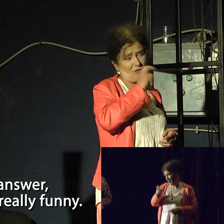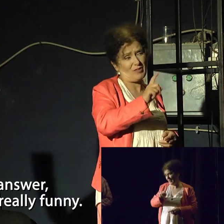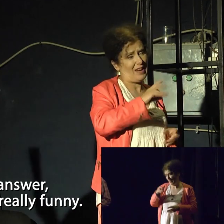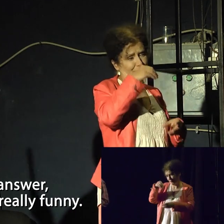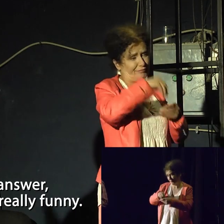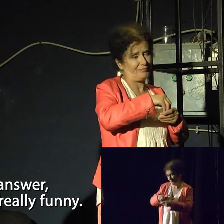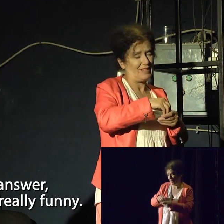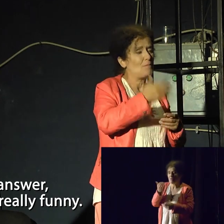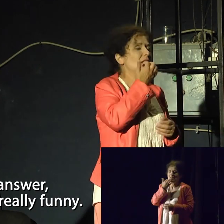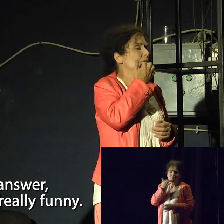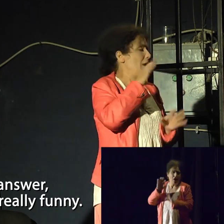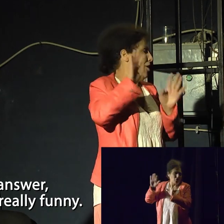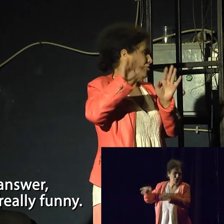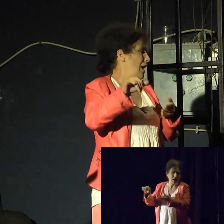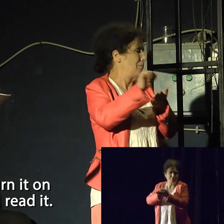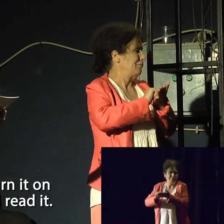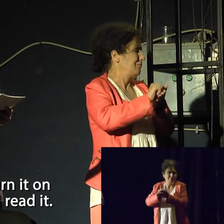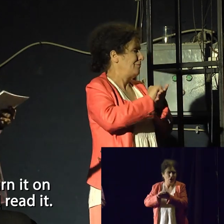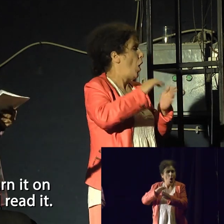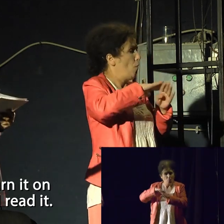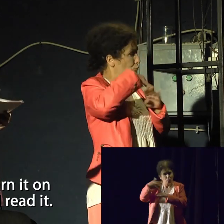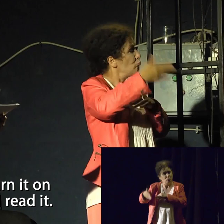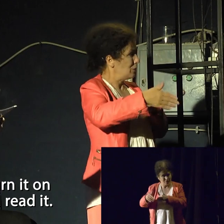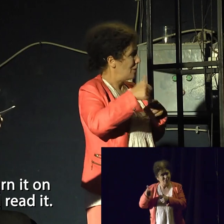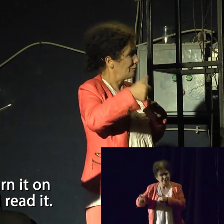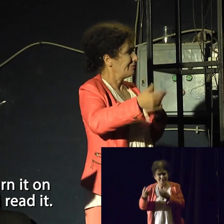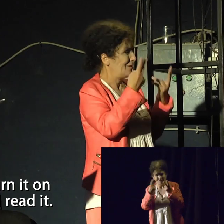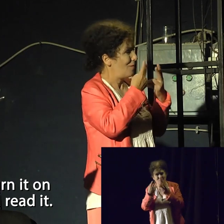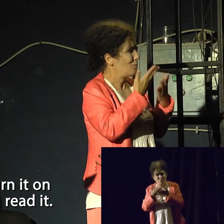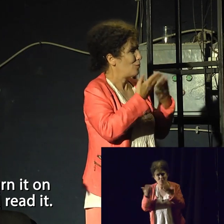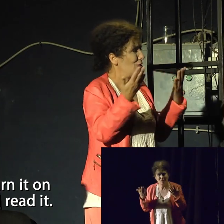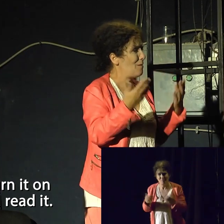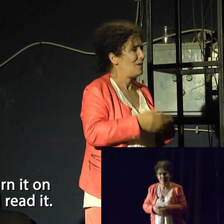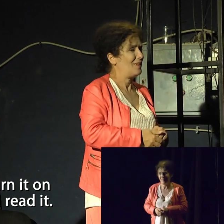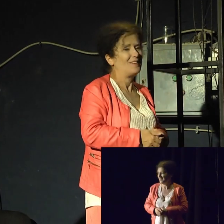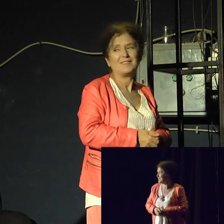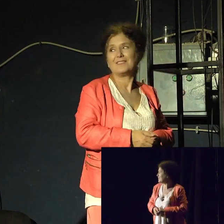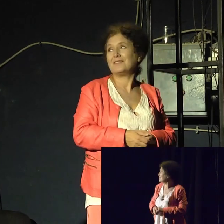читам, ставена, затоа што е многу смешан. Може, ако сакате, после ќе го клучиме да го прочитаме.